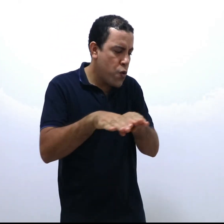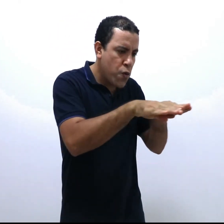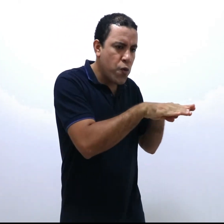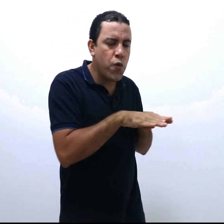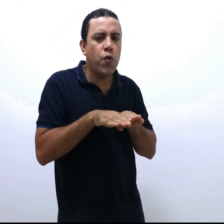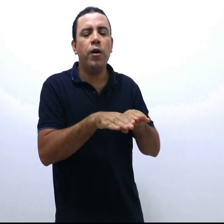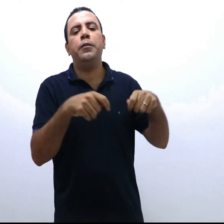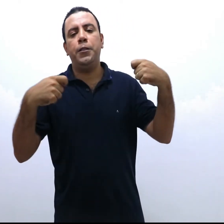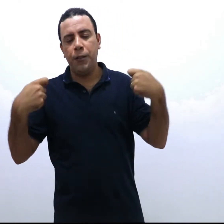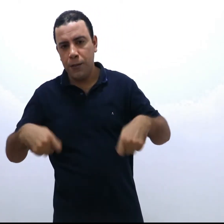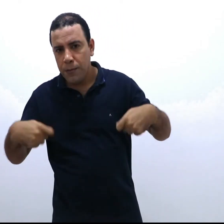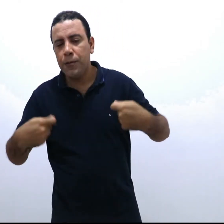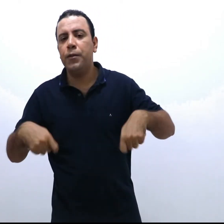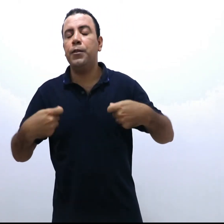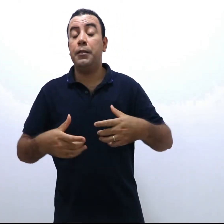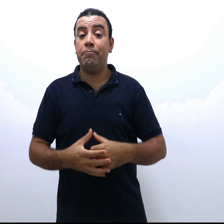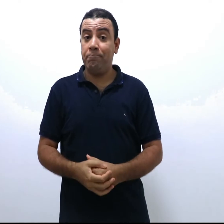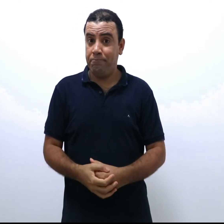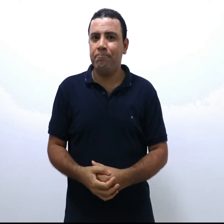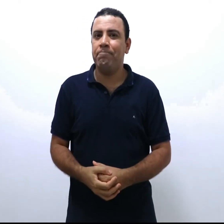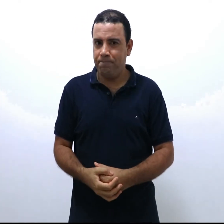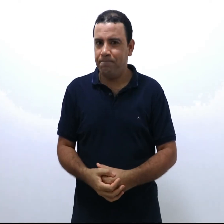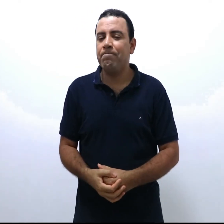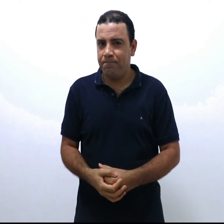igualdade. Tudo isso era necessário.